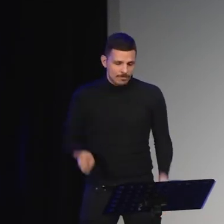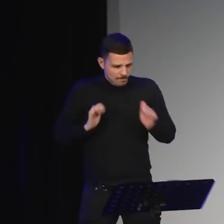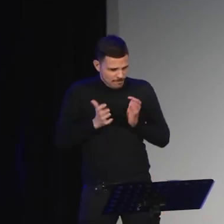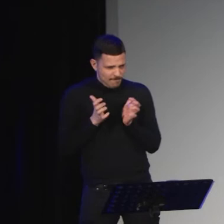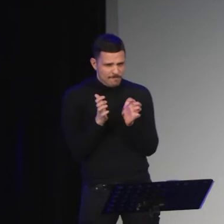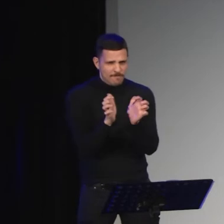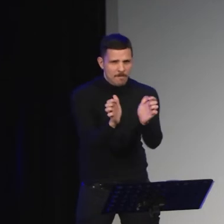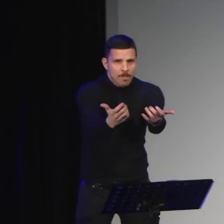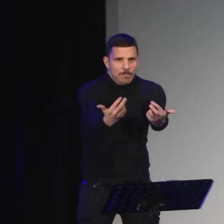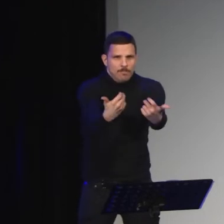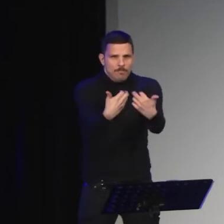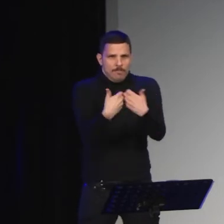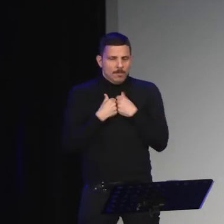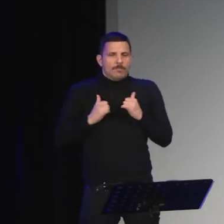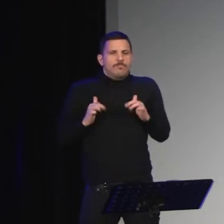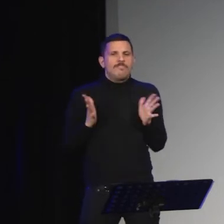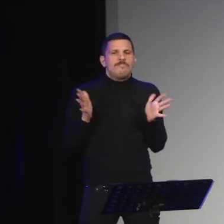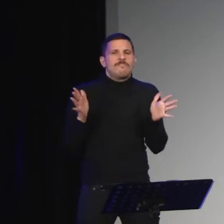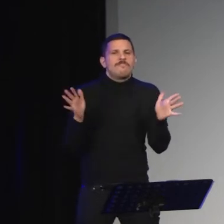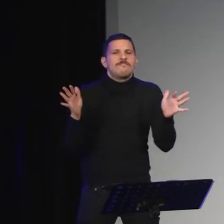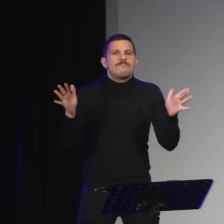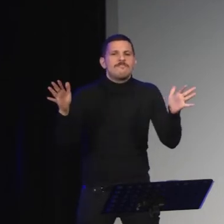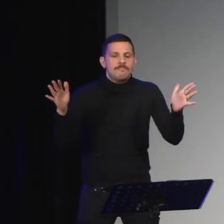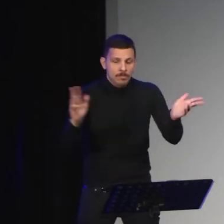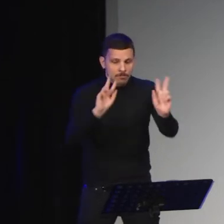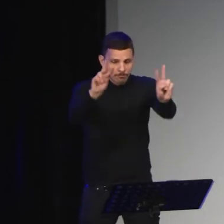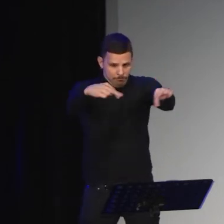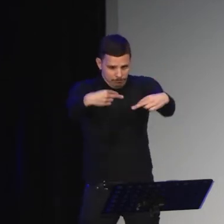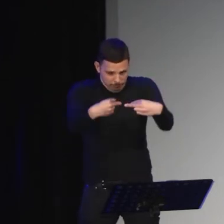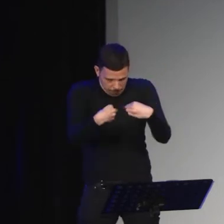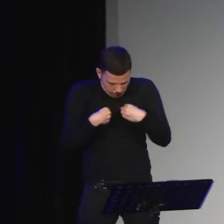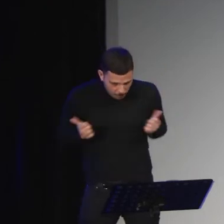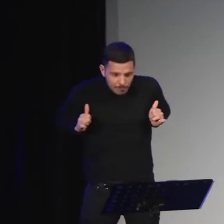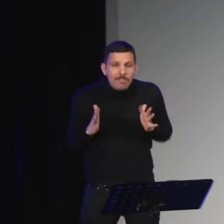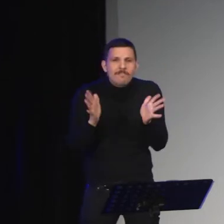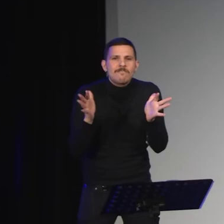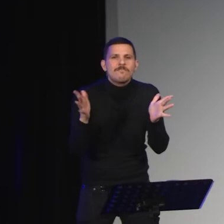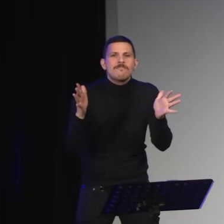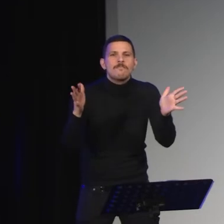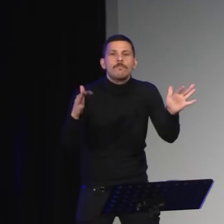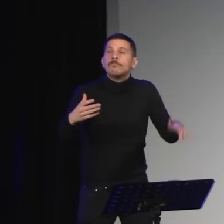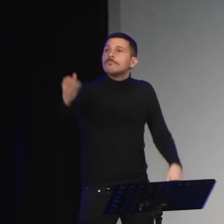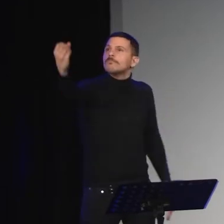ya. Libère du stress, oh, ta tête de crabe, s'il te plaît, oh.